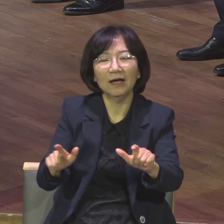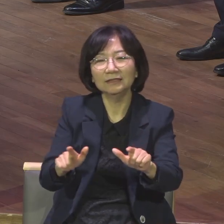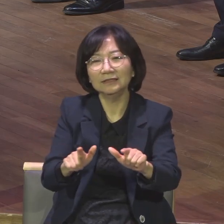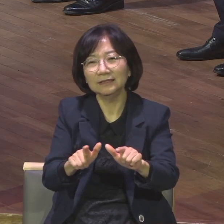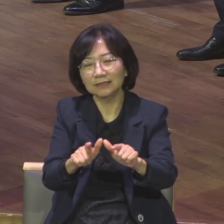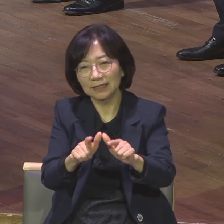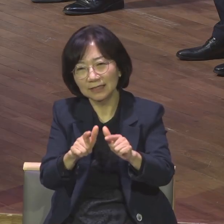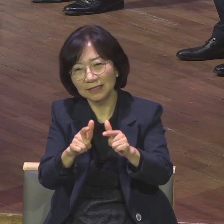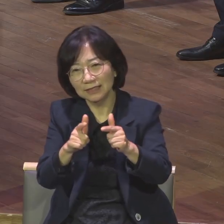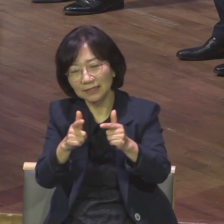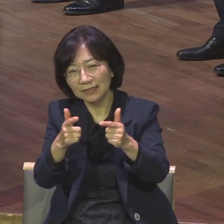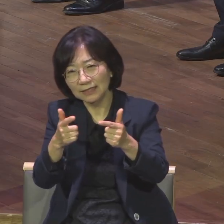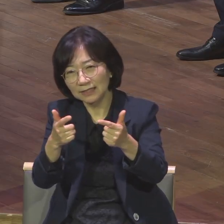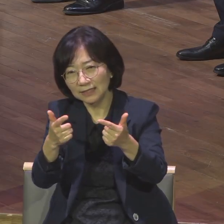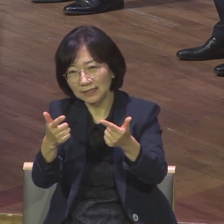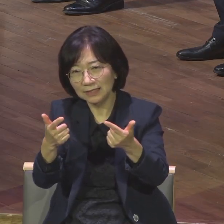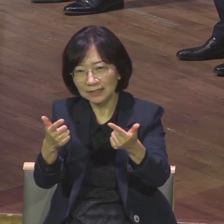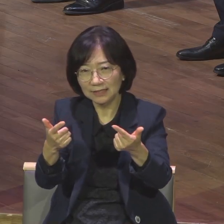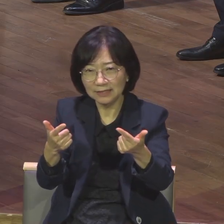아끼지 않으리